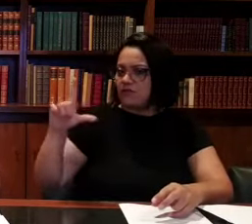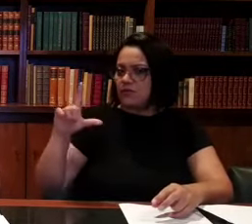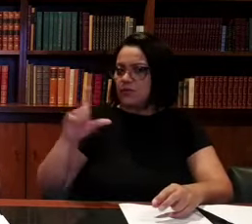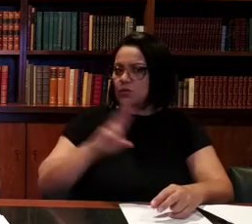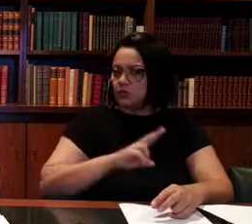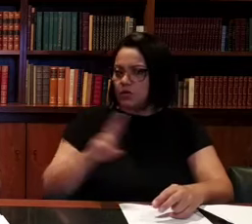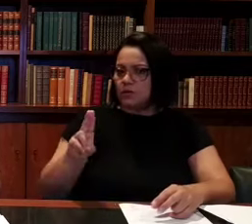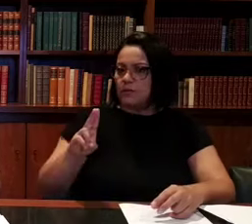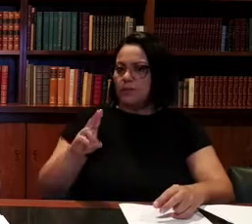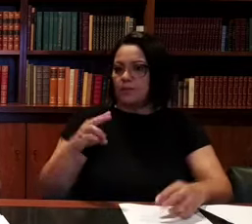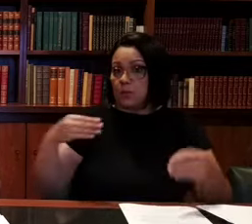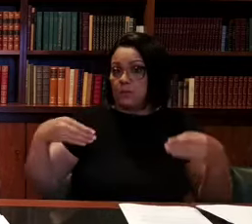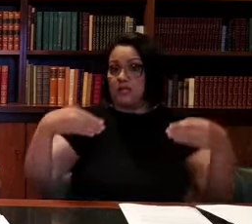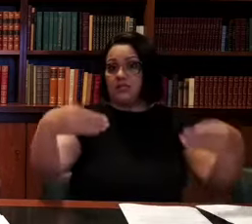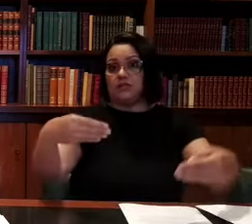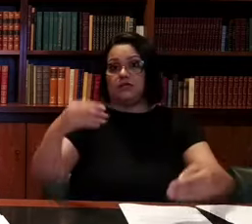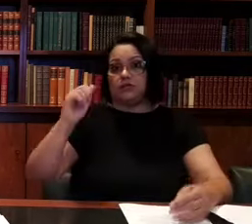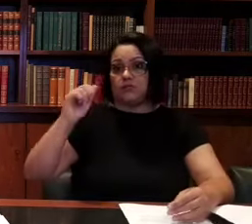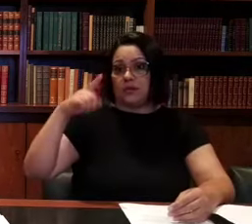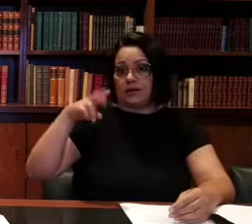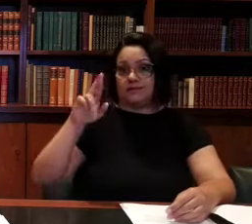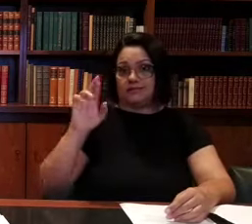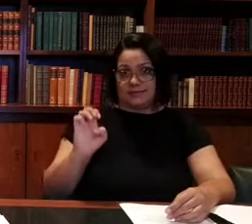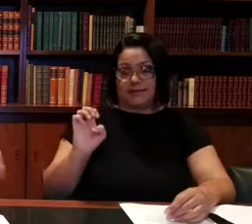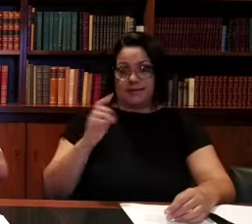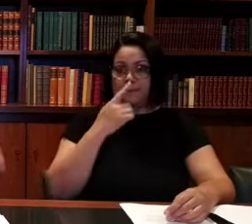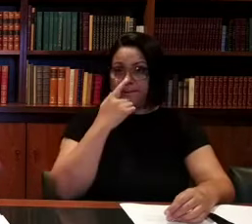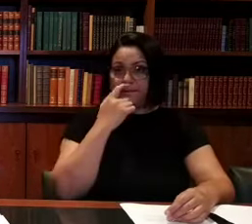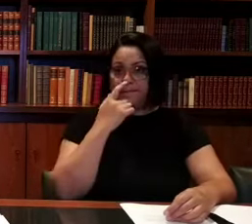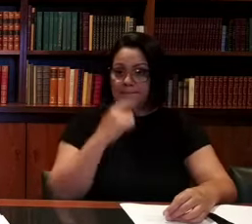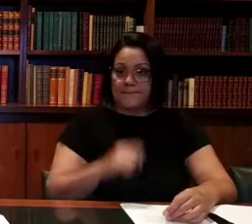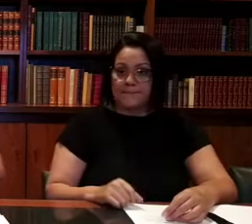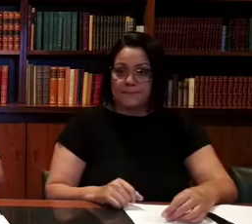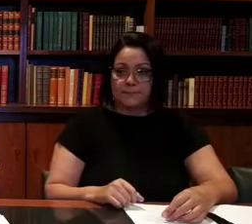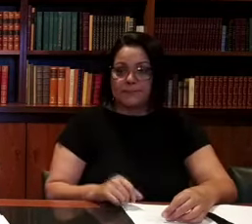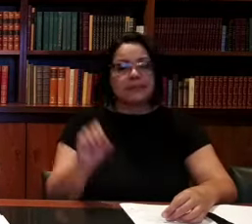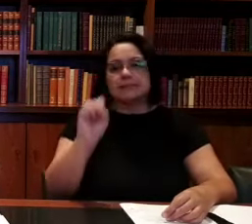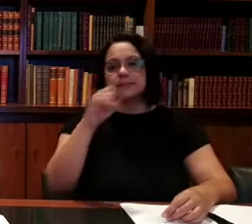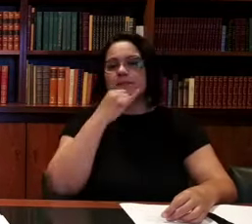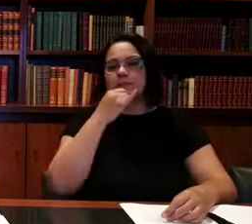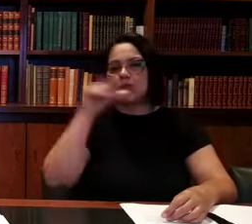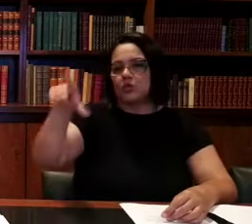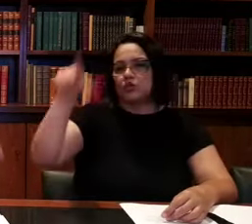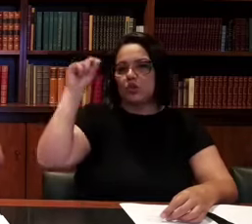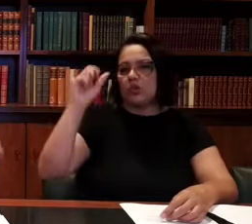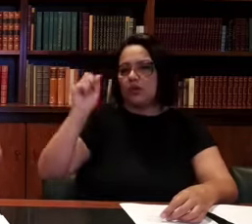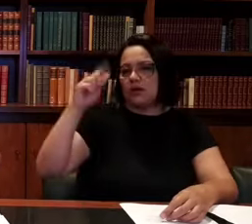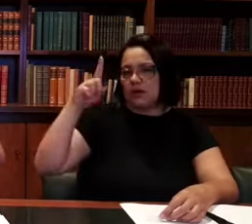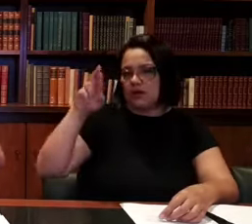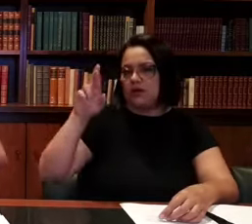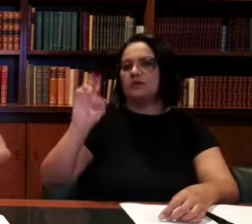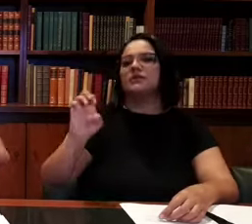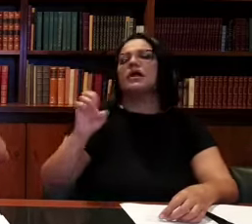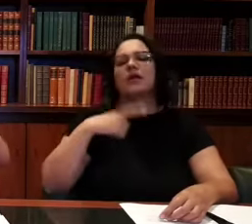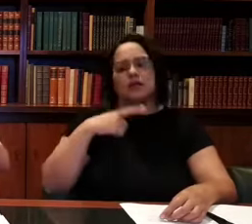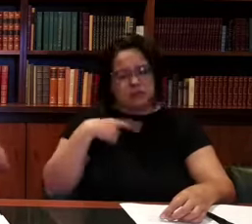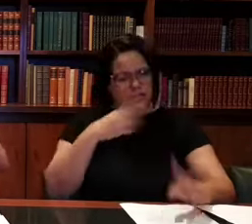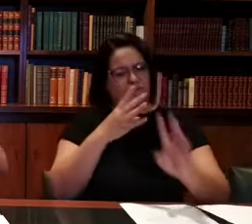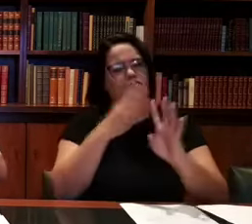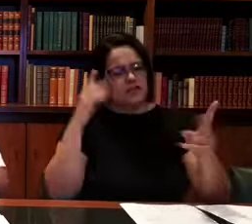Denilson André André Mendonça e A moça falou que tivesse podido André não está descartado Andreia tá na